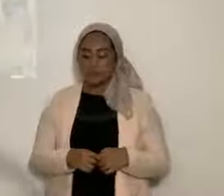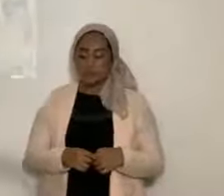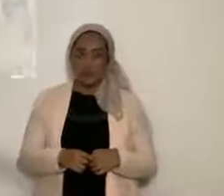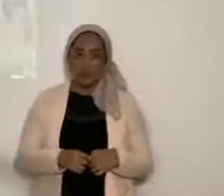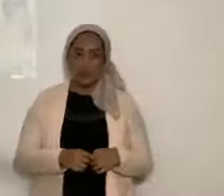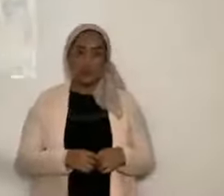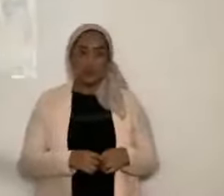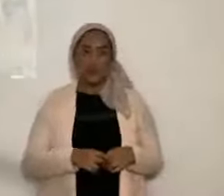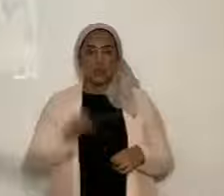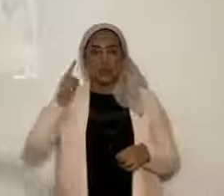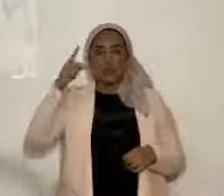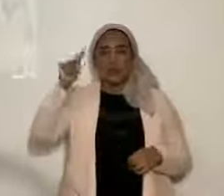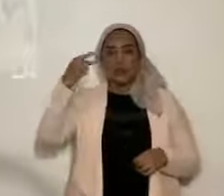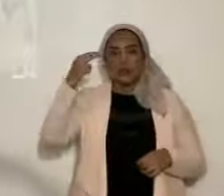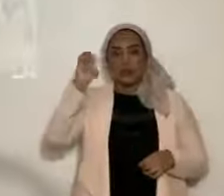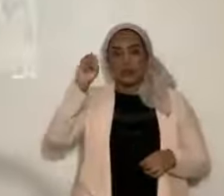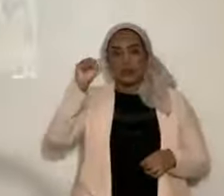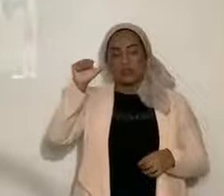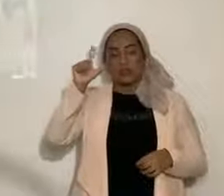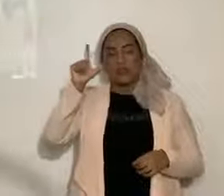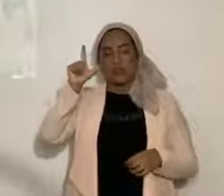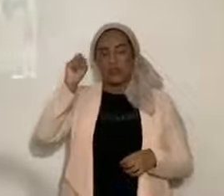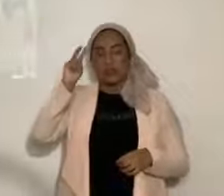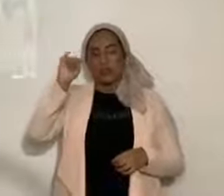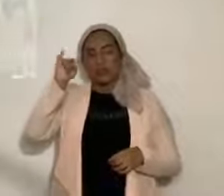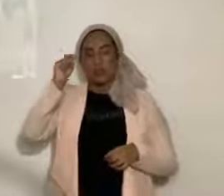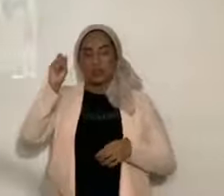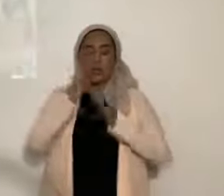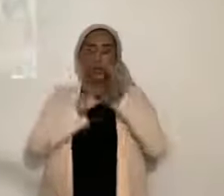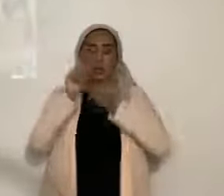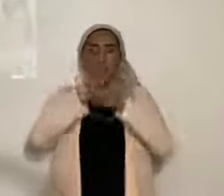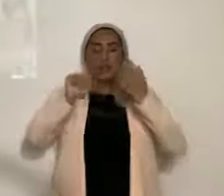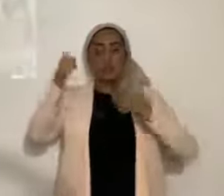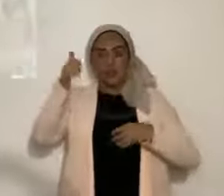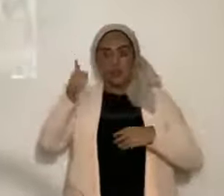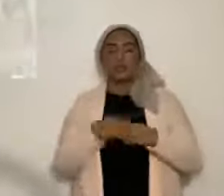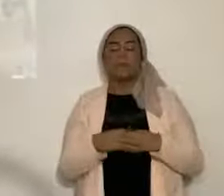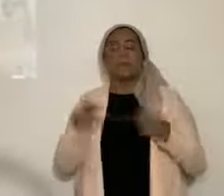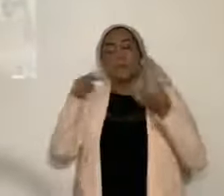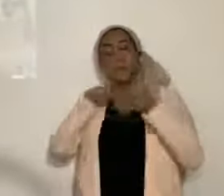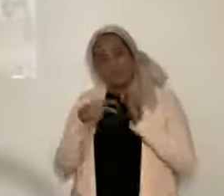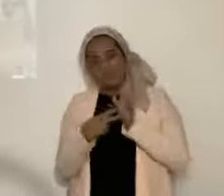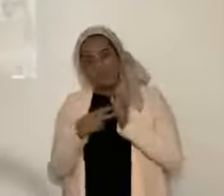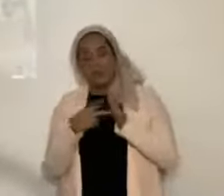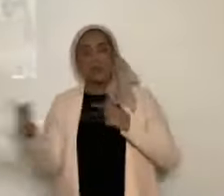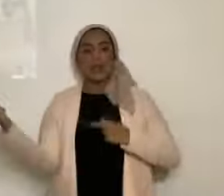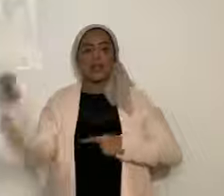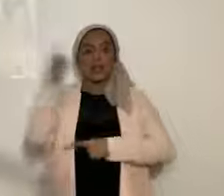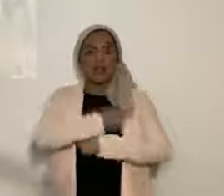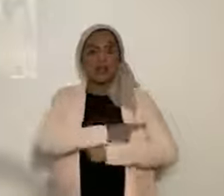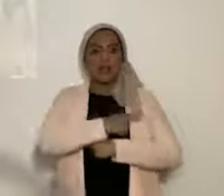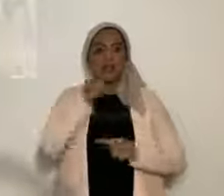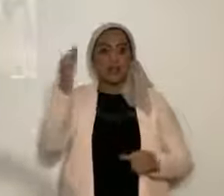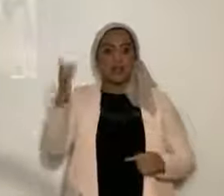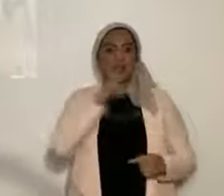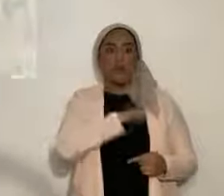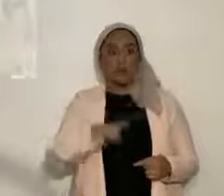entonces, 1 Tesalonicenses 1:10 y esta cita 5:9 Se refiere al día del